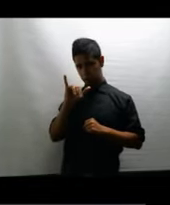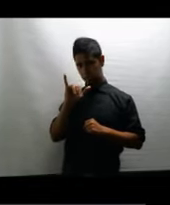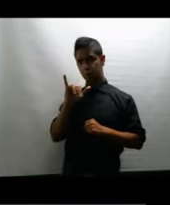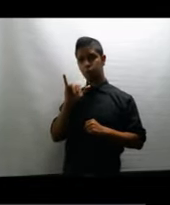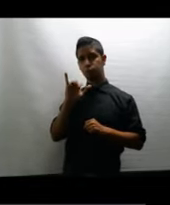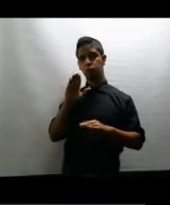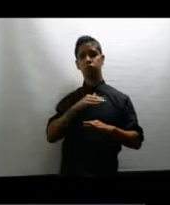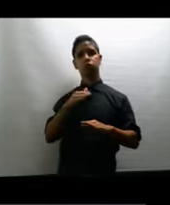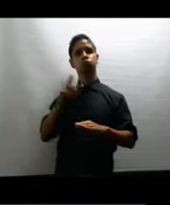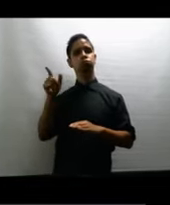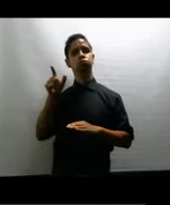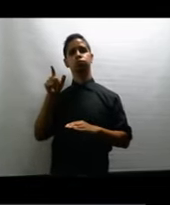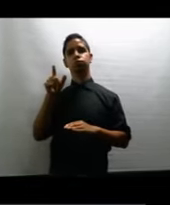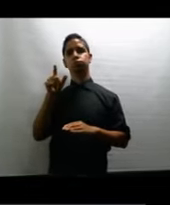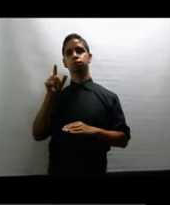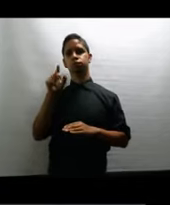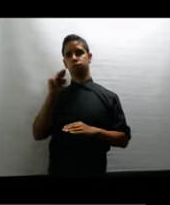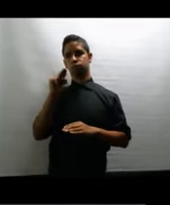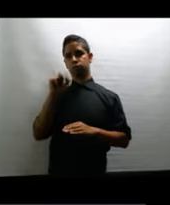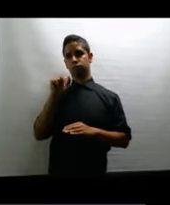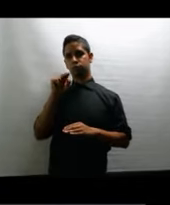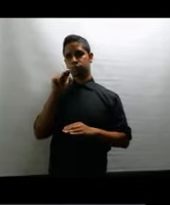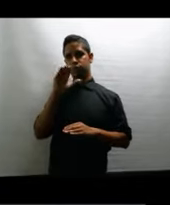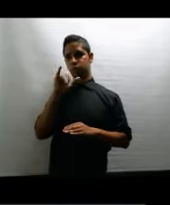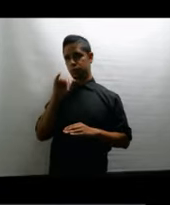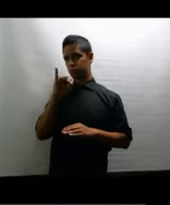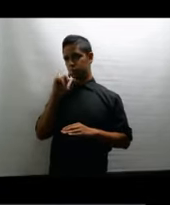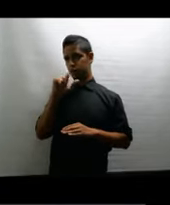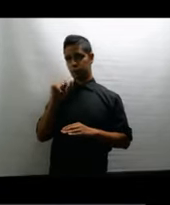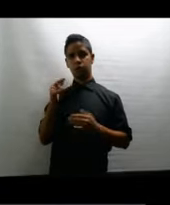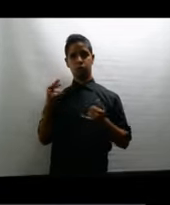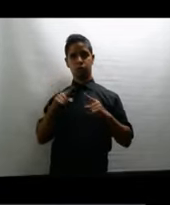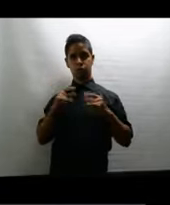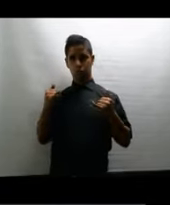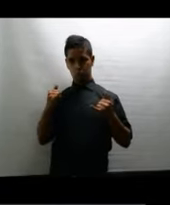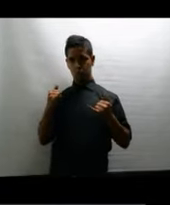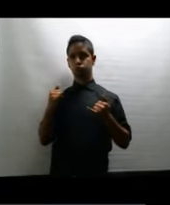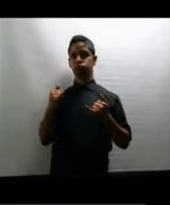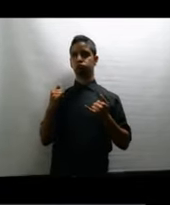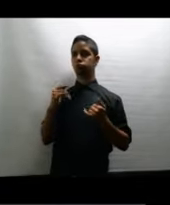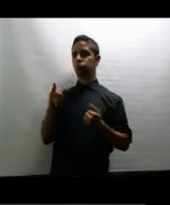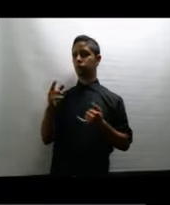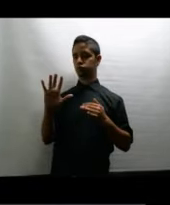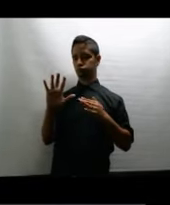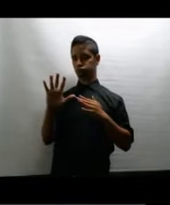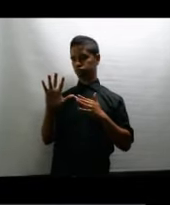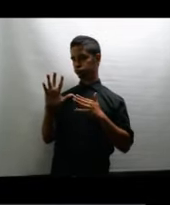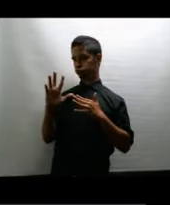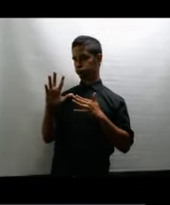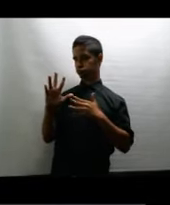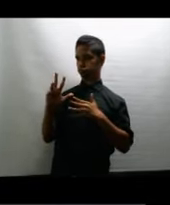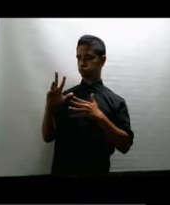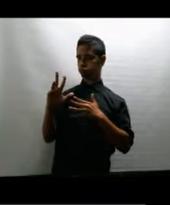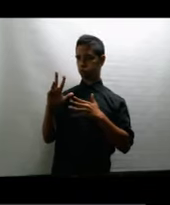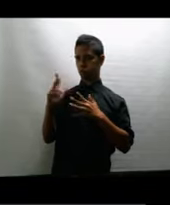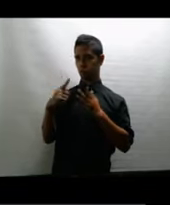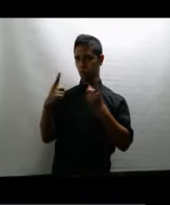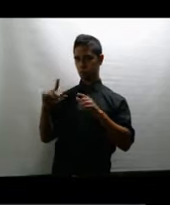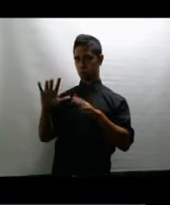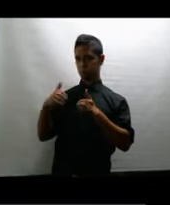Invisible. Y entonces, eso era una pregunta que yo te tenía referente acá, volviendo al show que es ahora el próximo 5 de mayo. El 5 de